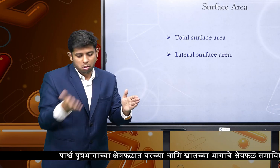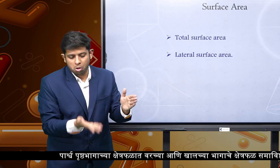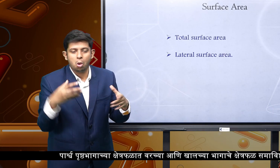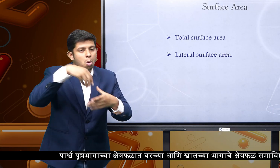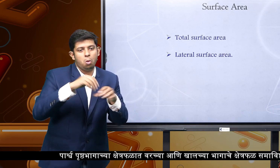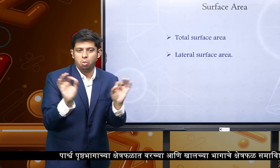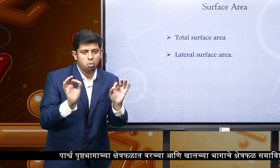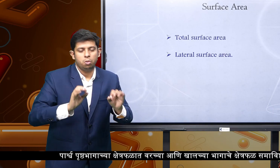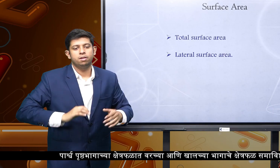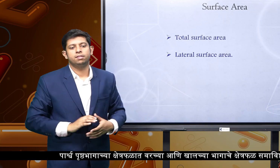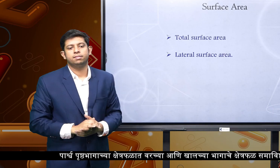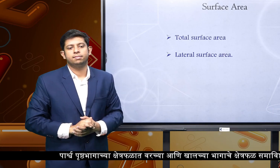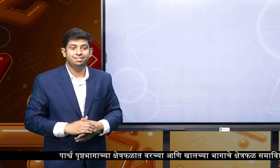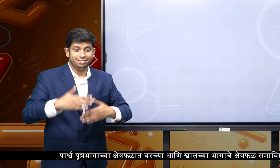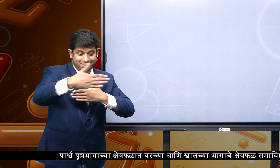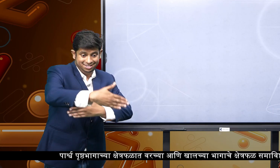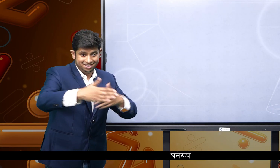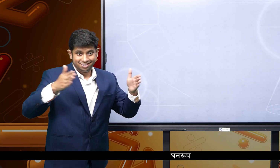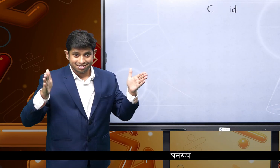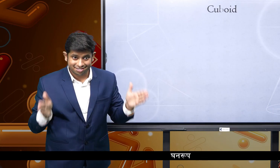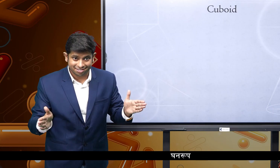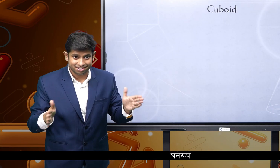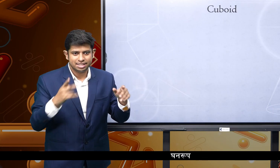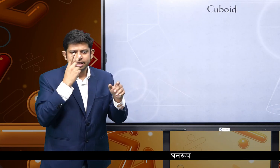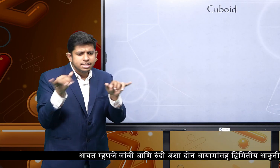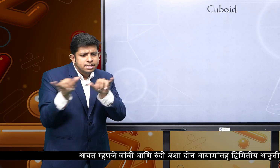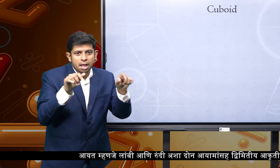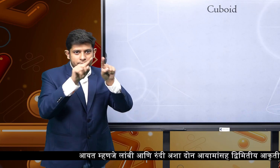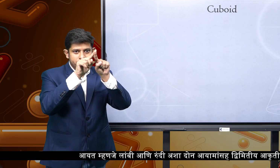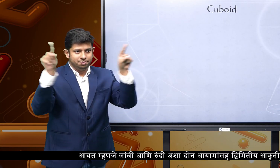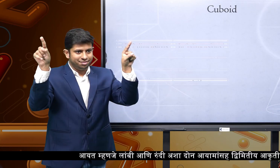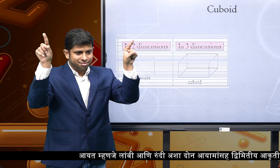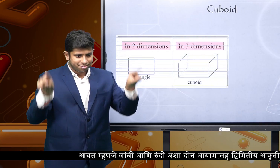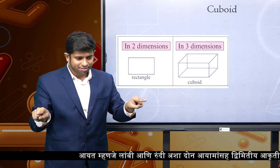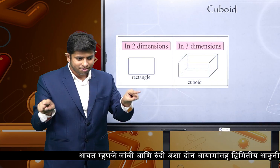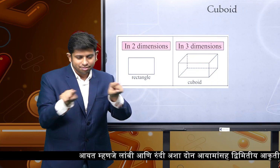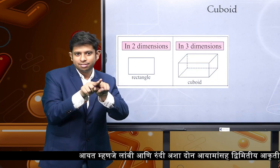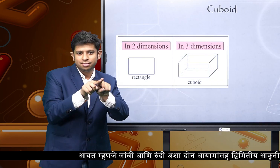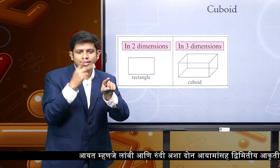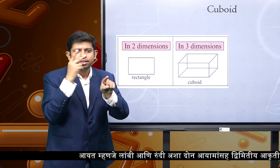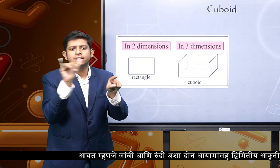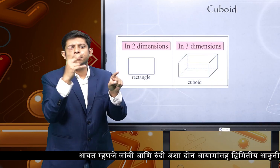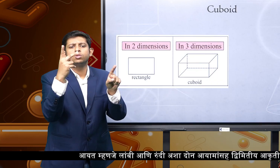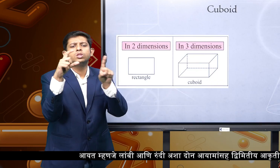खालच्या भागाचे क्षेत्रफळ समाविष्ट नाही. घनरूप. आयत म्हणजे लांबी आणि रुंदी अशा